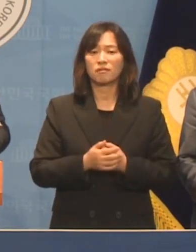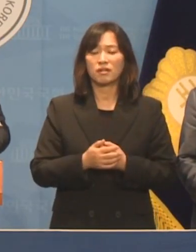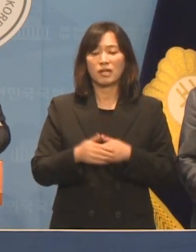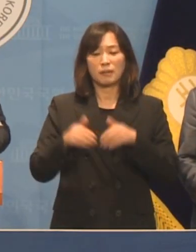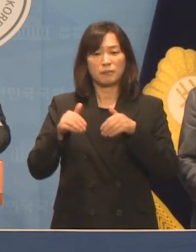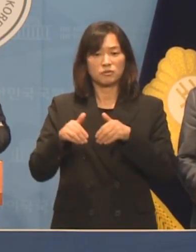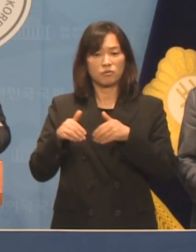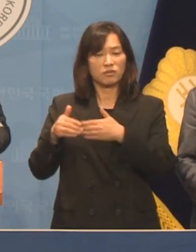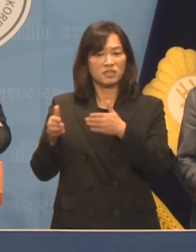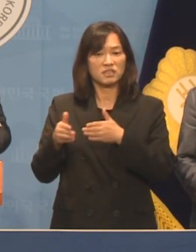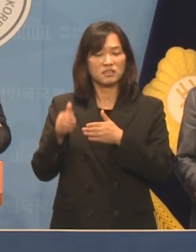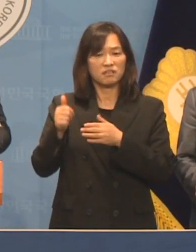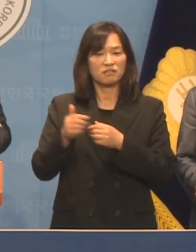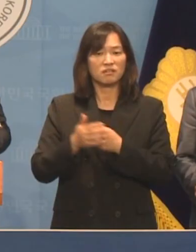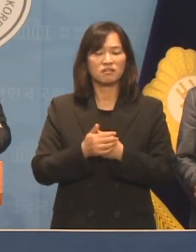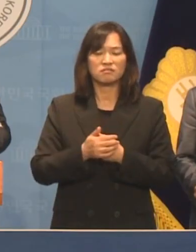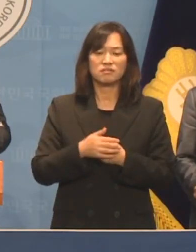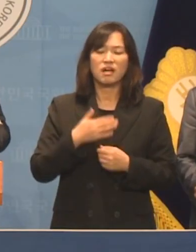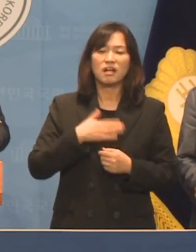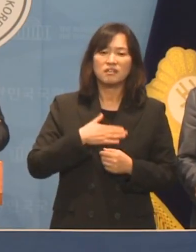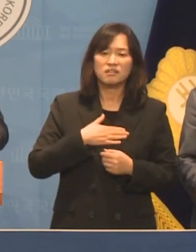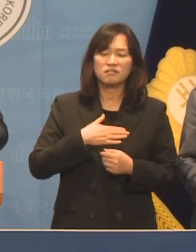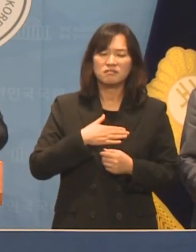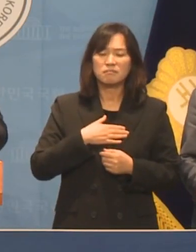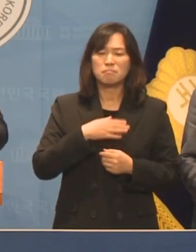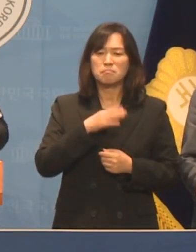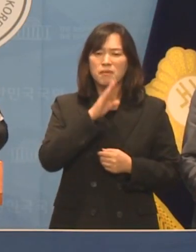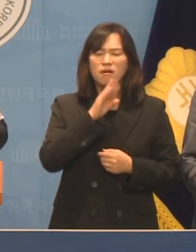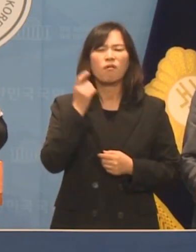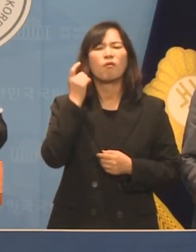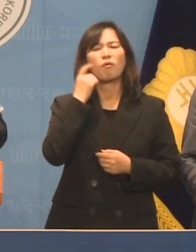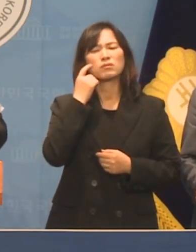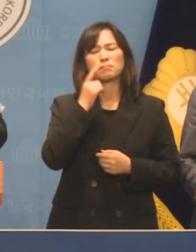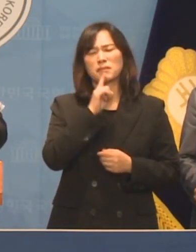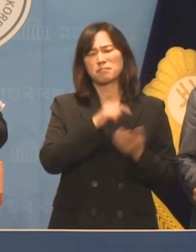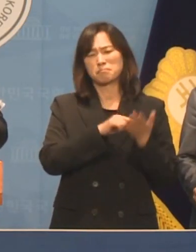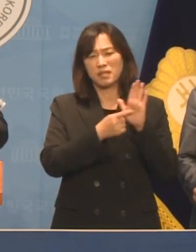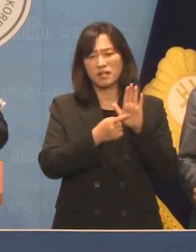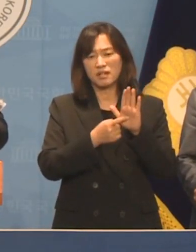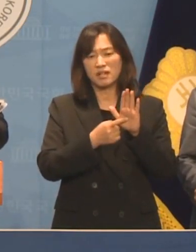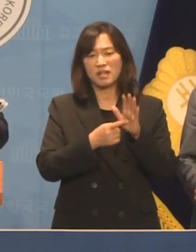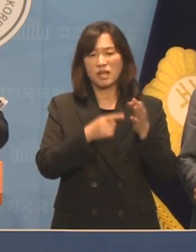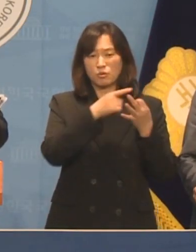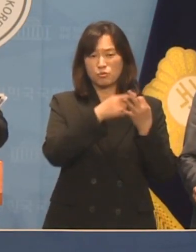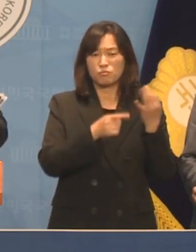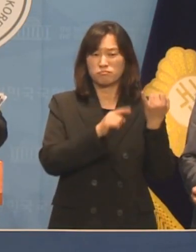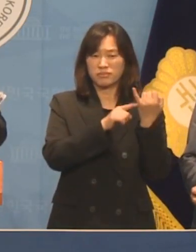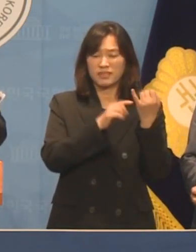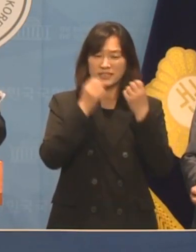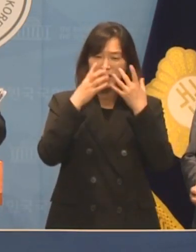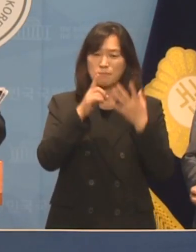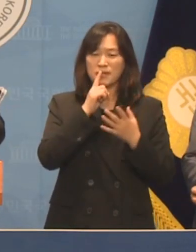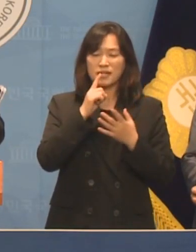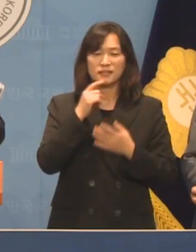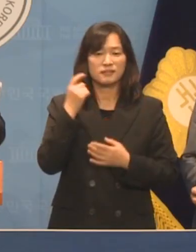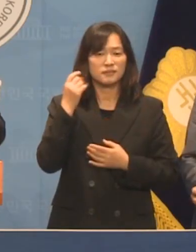당시 공관위원장일 줄 알았다라고 하는 것은 새빨간 거짓말이 되었습니다. 다음은 김건희 여사의 새로운 녹취를